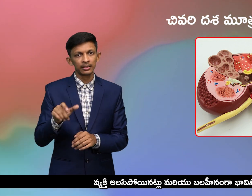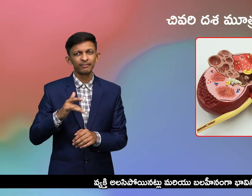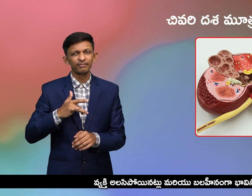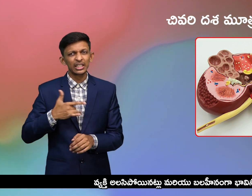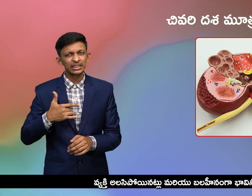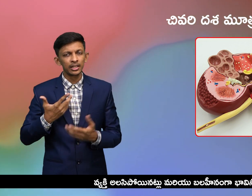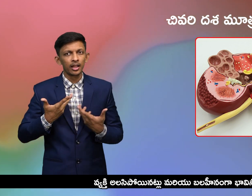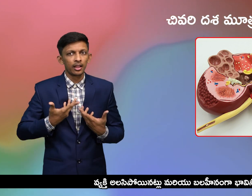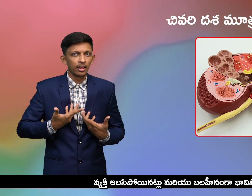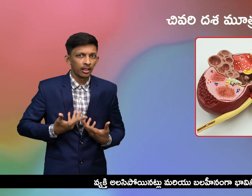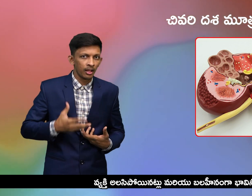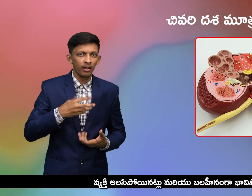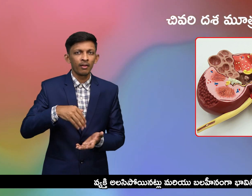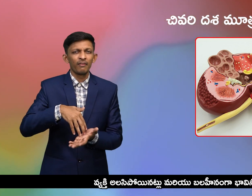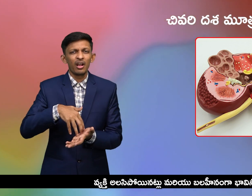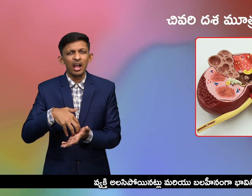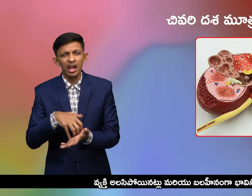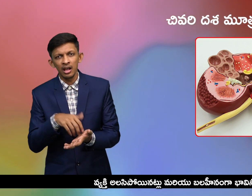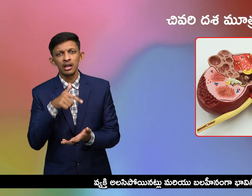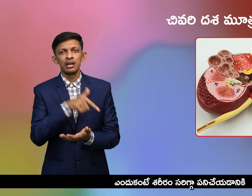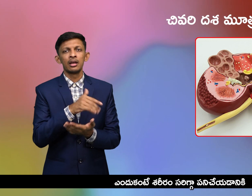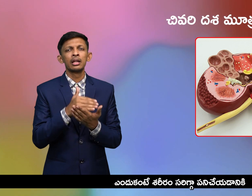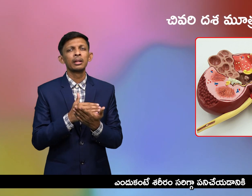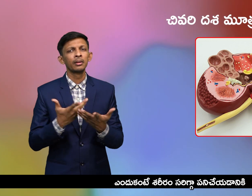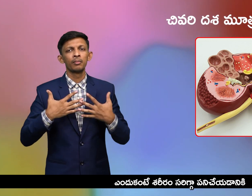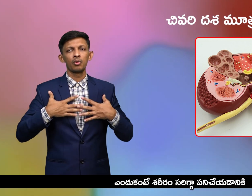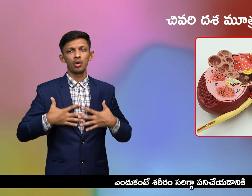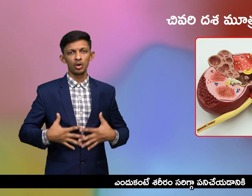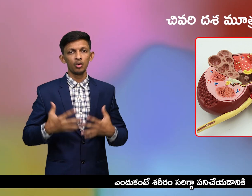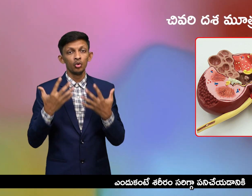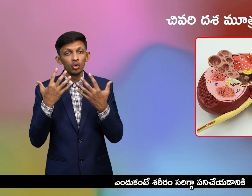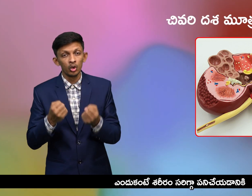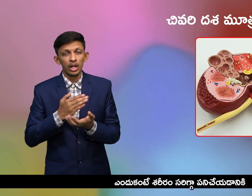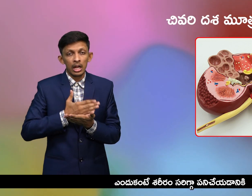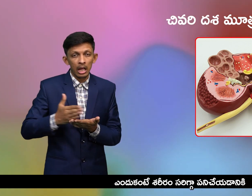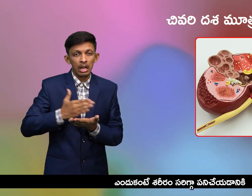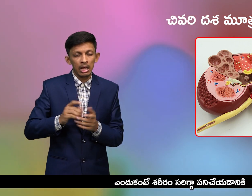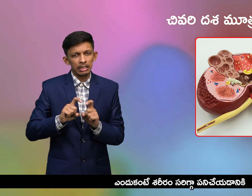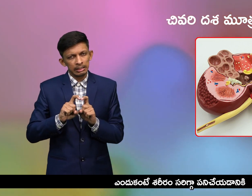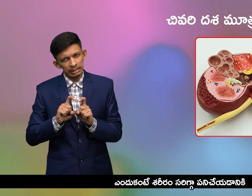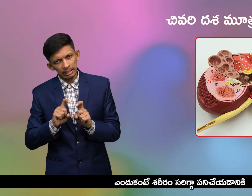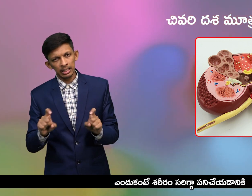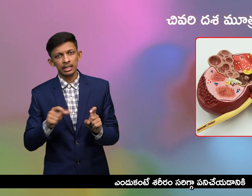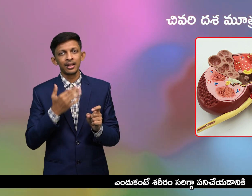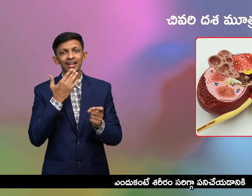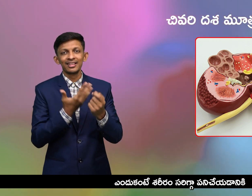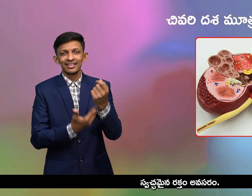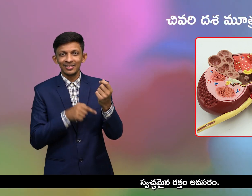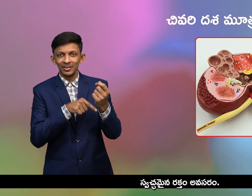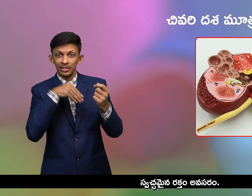మరియు బలహీనంగా భావిస్తాడు, ఎందుకంటే శరీరం సరిగ్గా పనిచేయడానికి